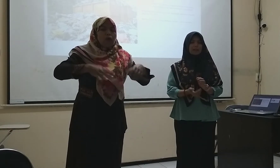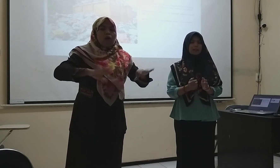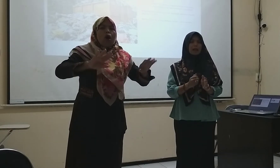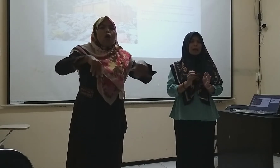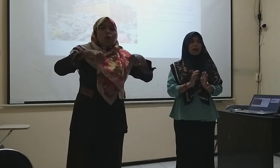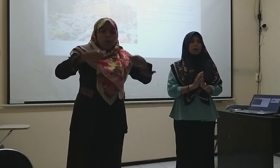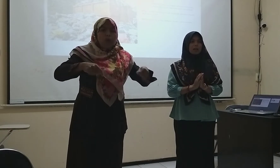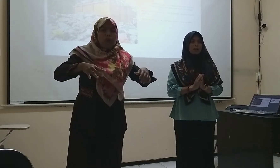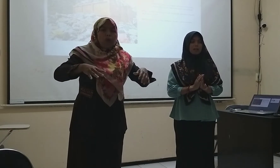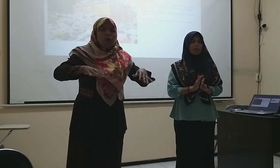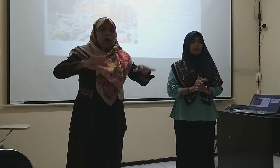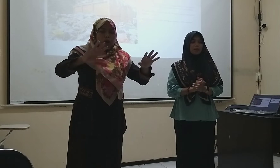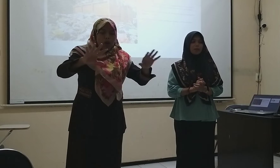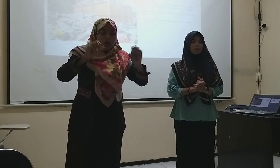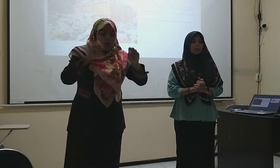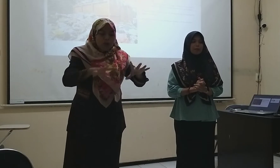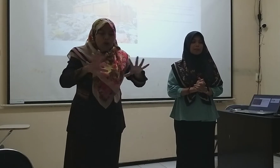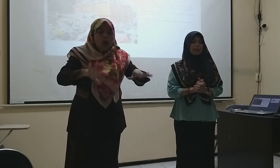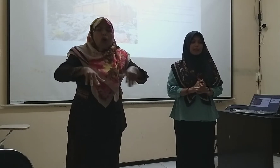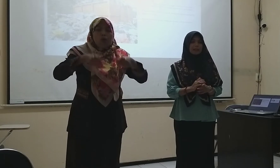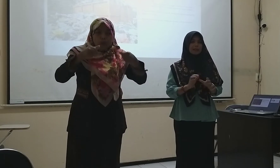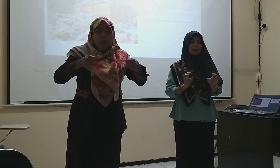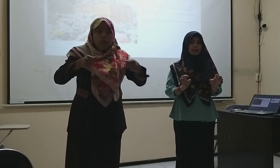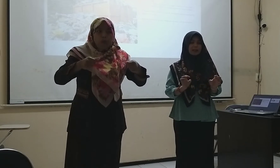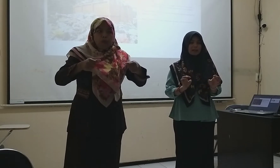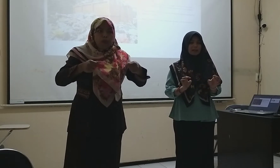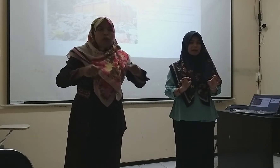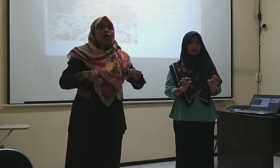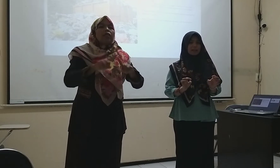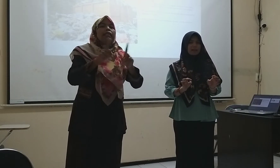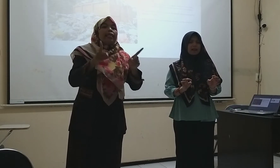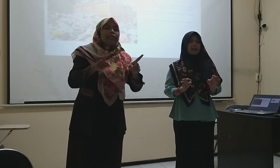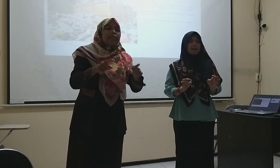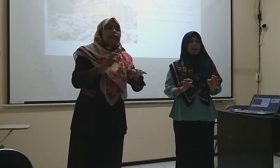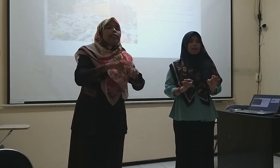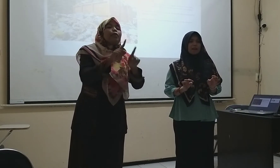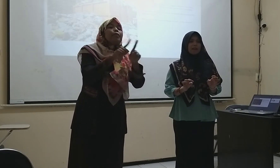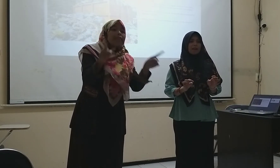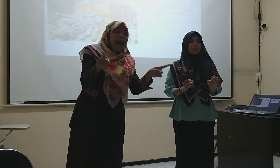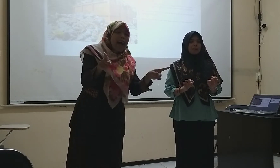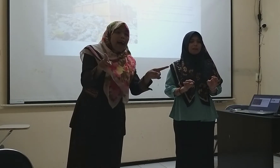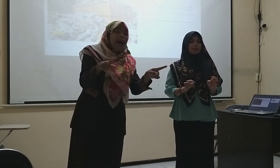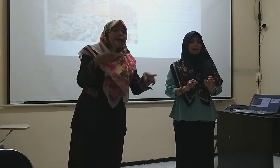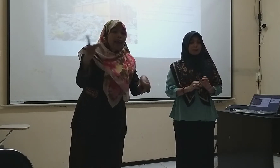Ya, jadi sampah itu bisa dipisahkan.